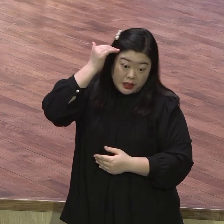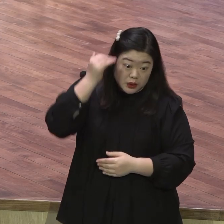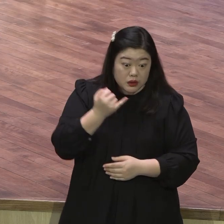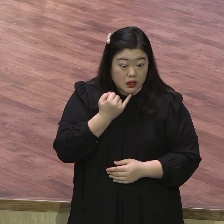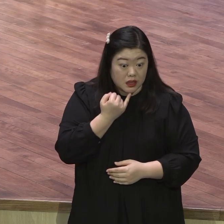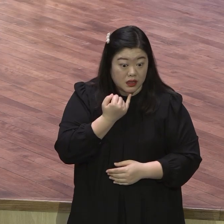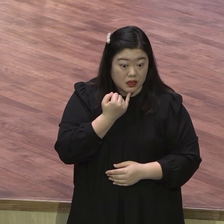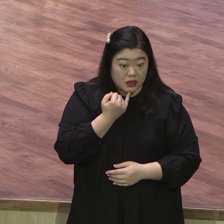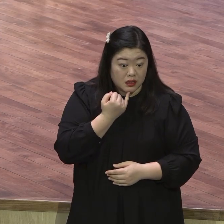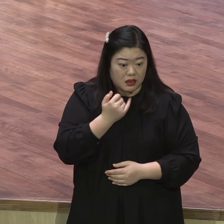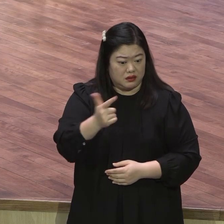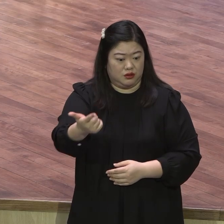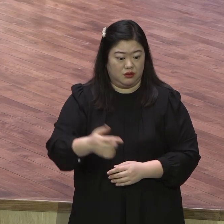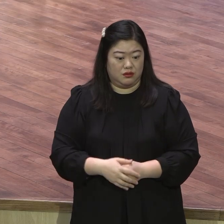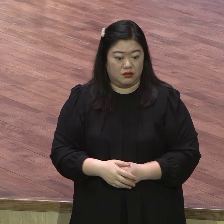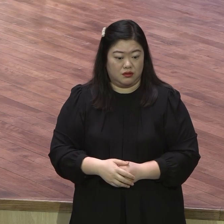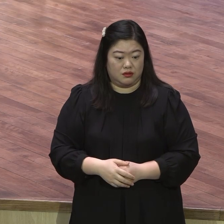그렇습니까?